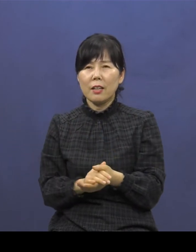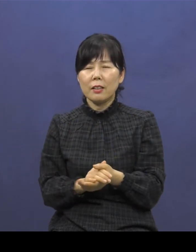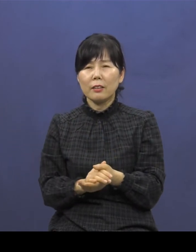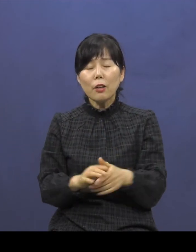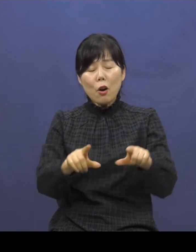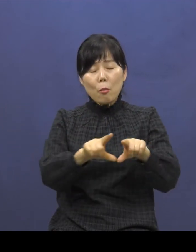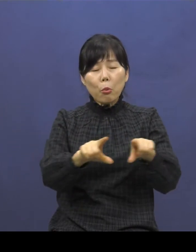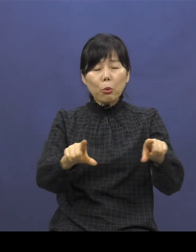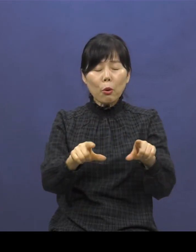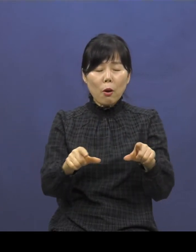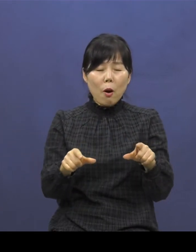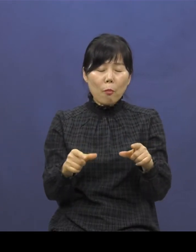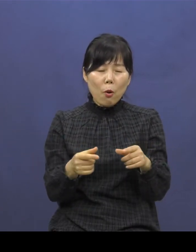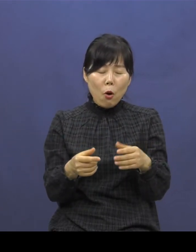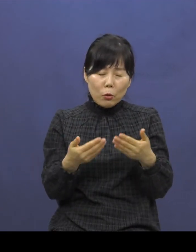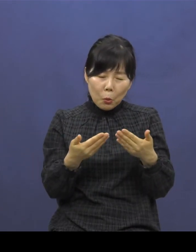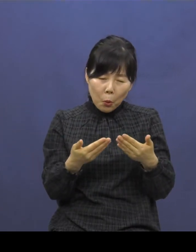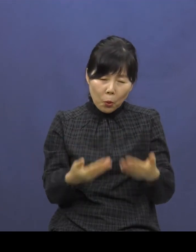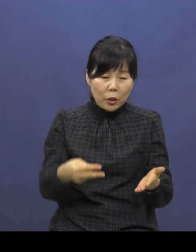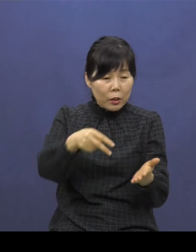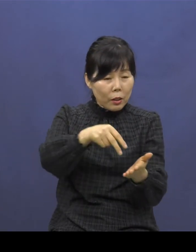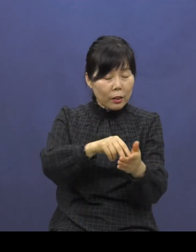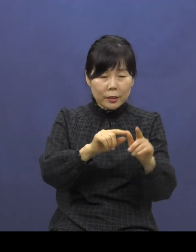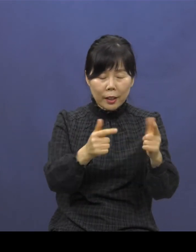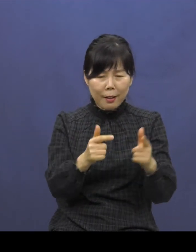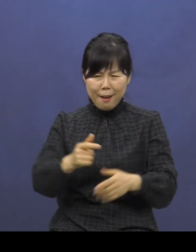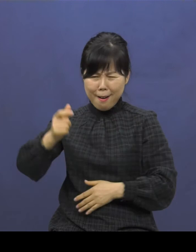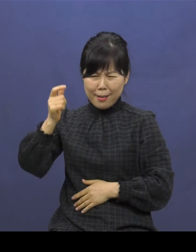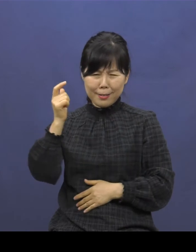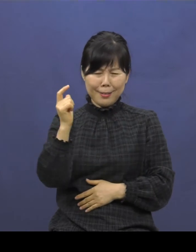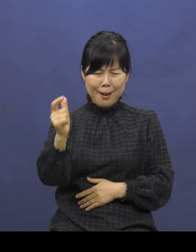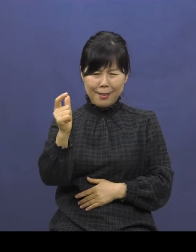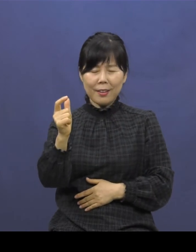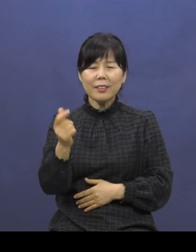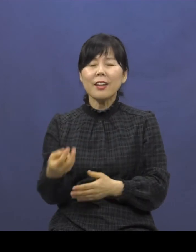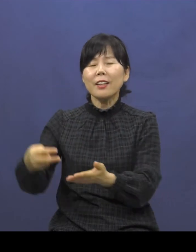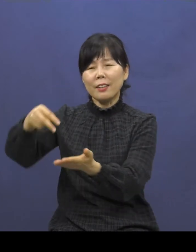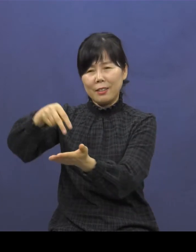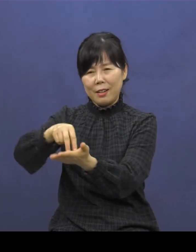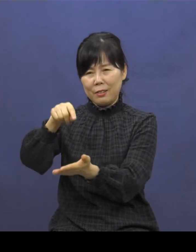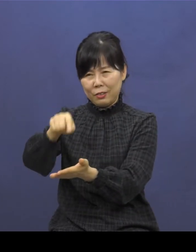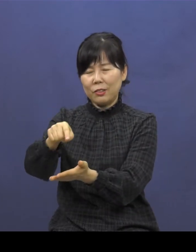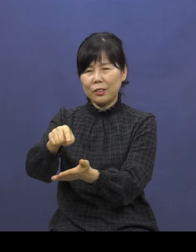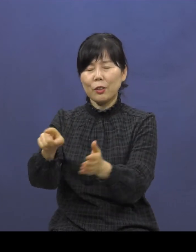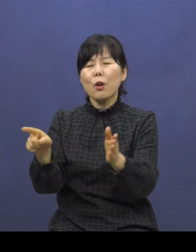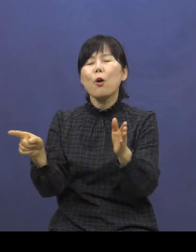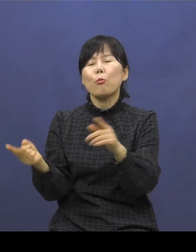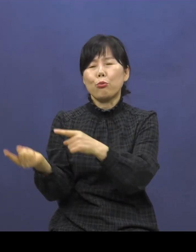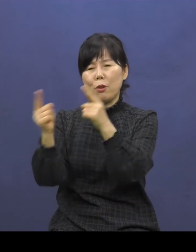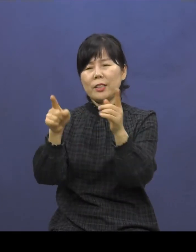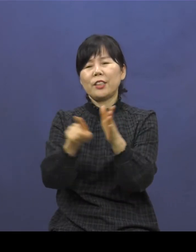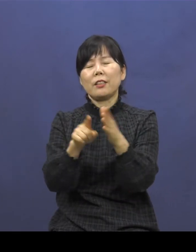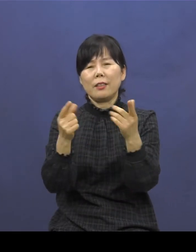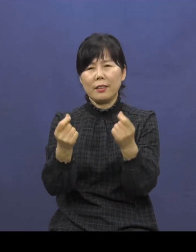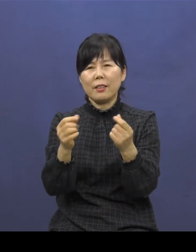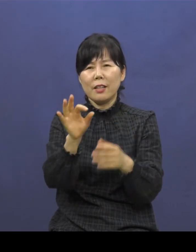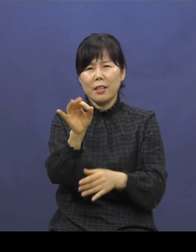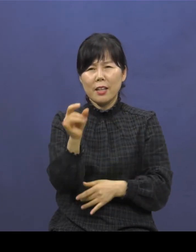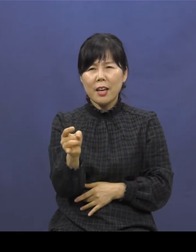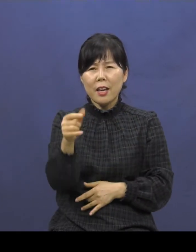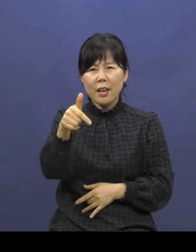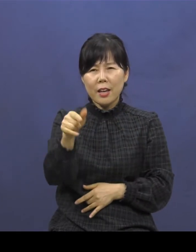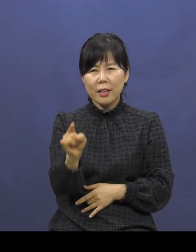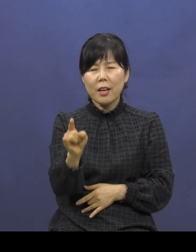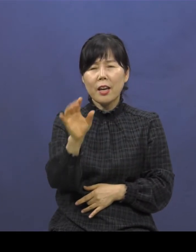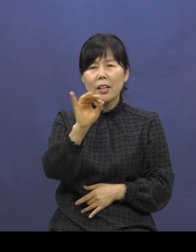그런데 그것도 그냥 보통 가만히 일어나는 것이 아니라 분연히 떨치고 일어나는 것입니다. 이 에게이로라고